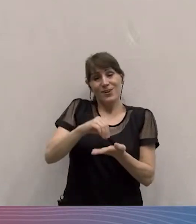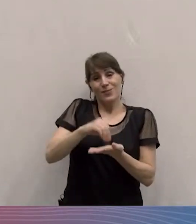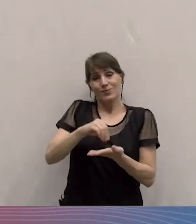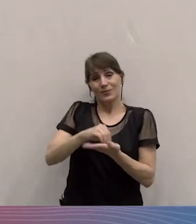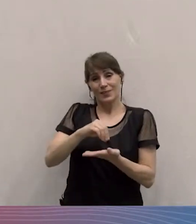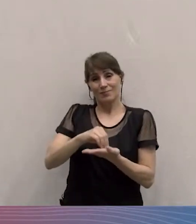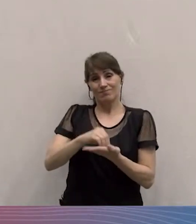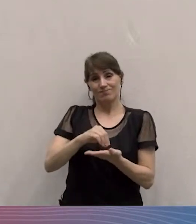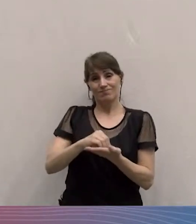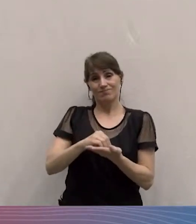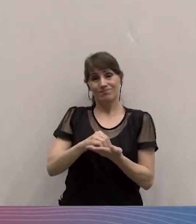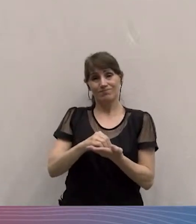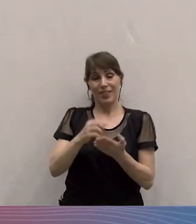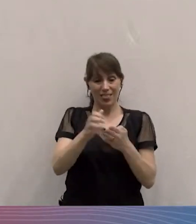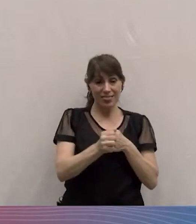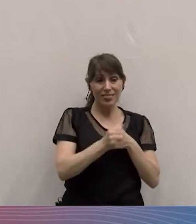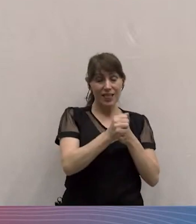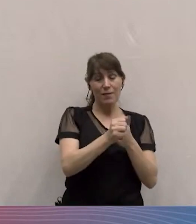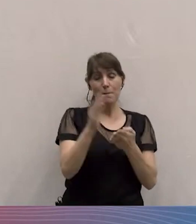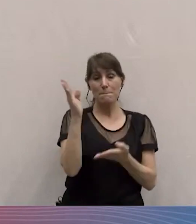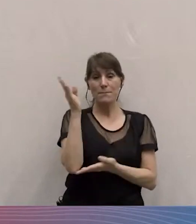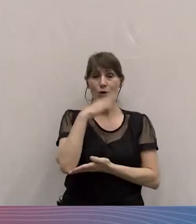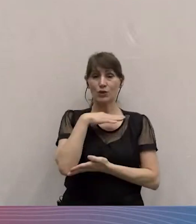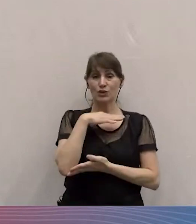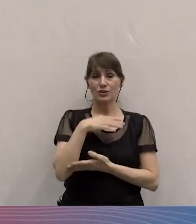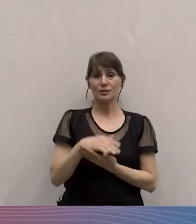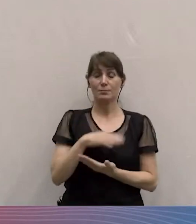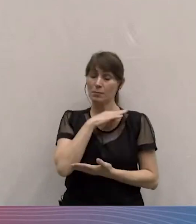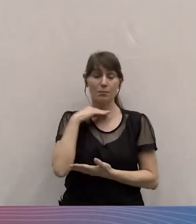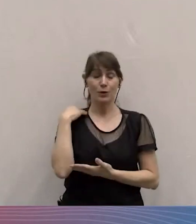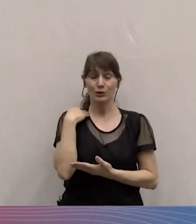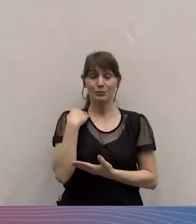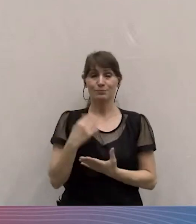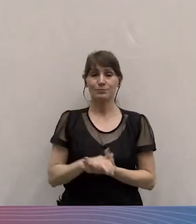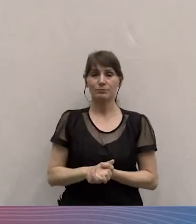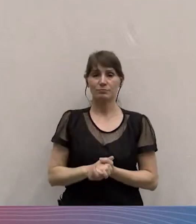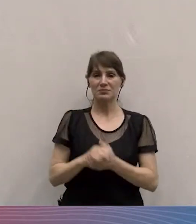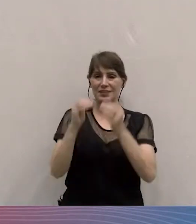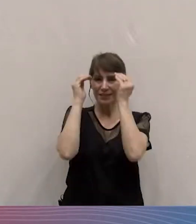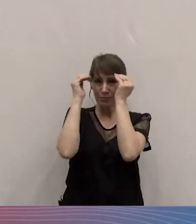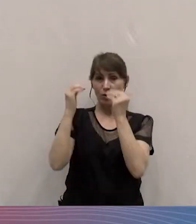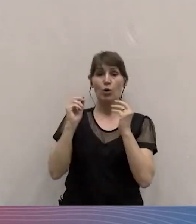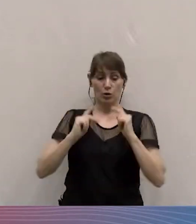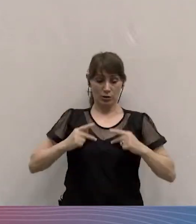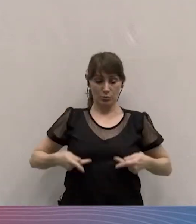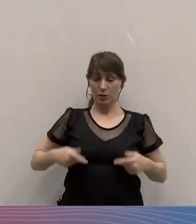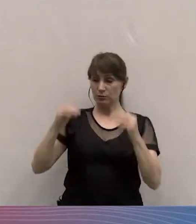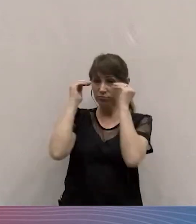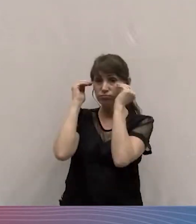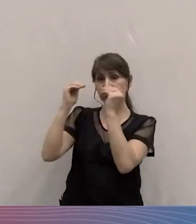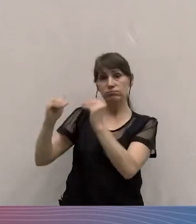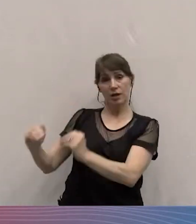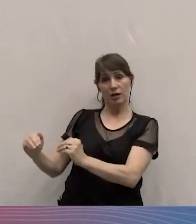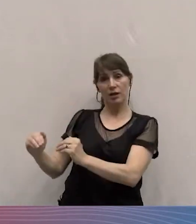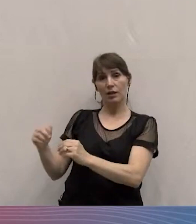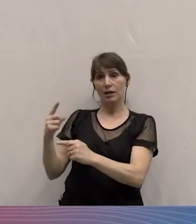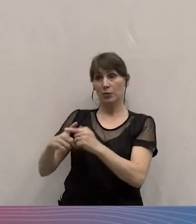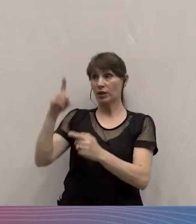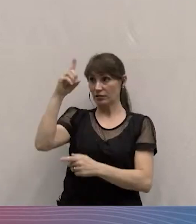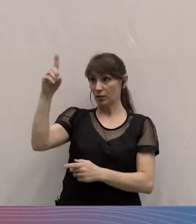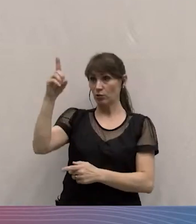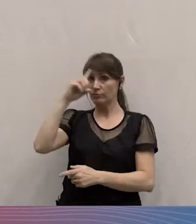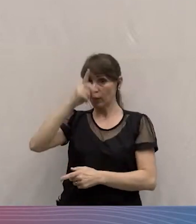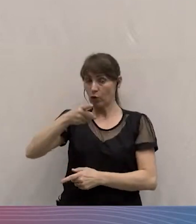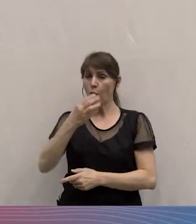nada, pelo contrário, leva para a morte. E com isso, com essa desobediência, porque Deus disse para não comer